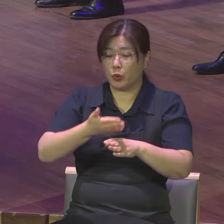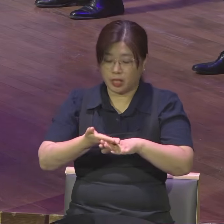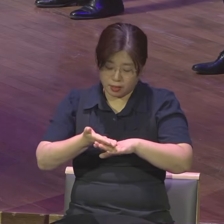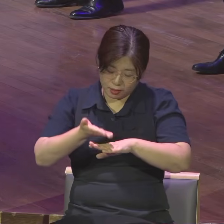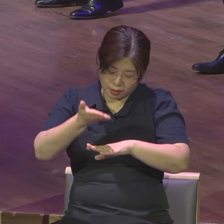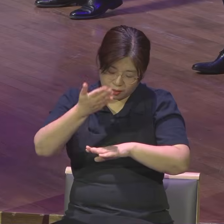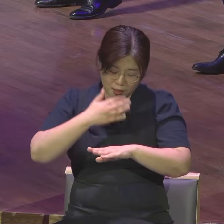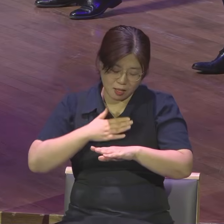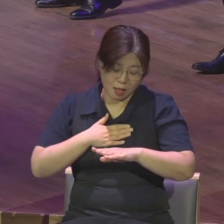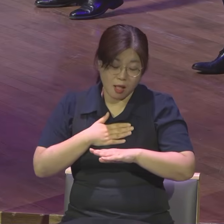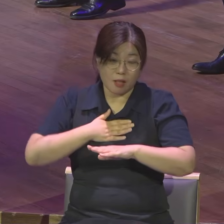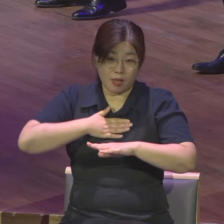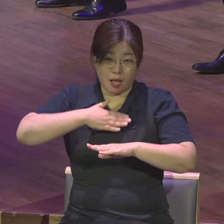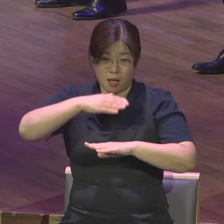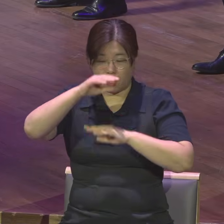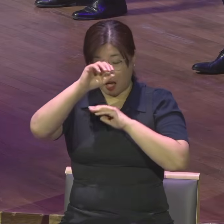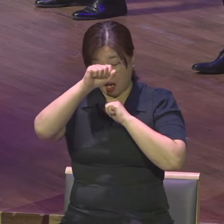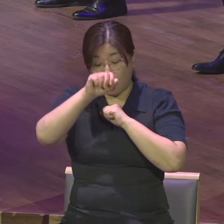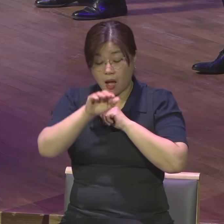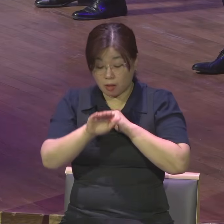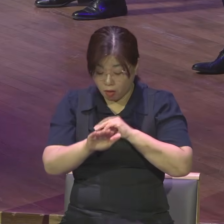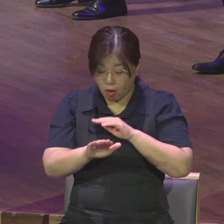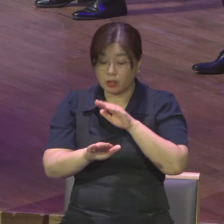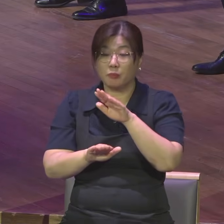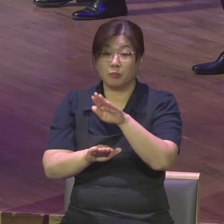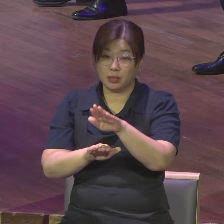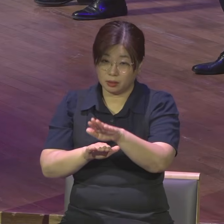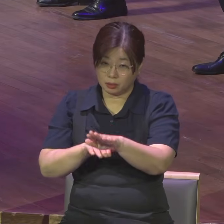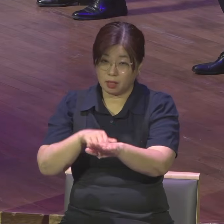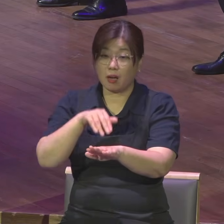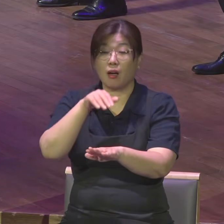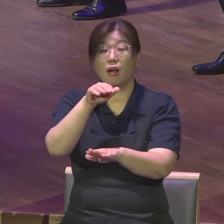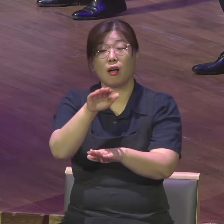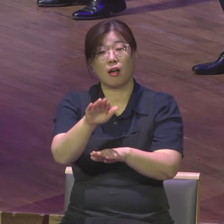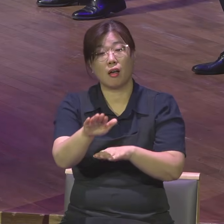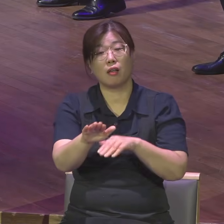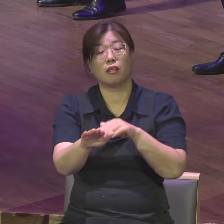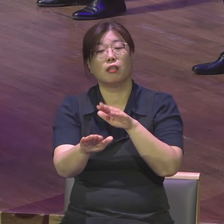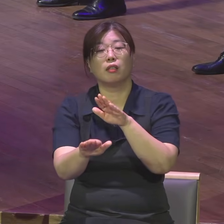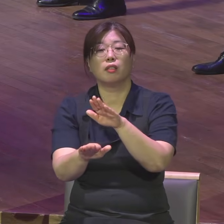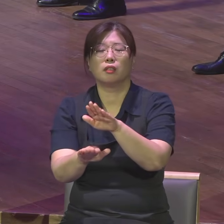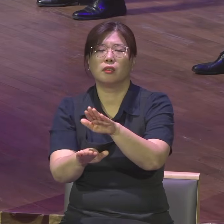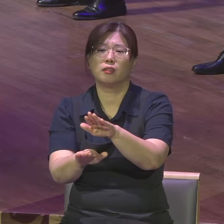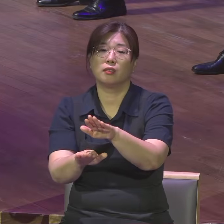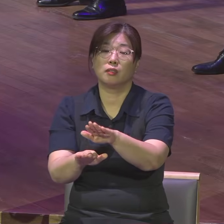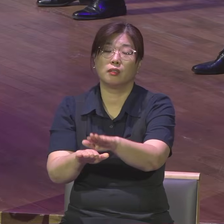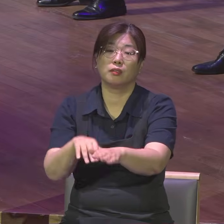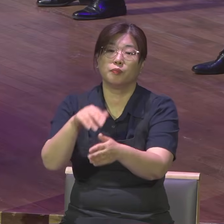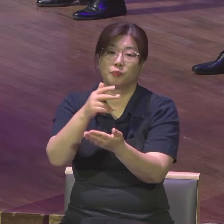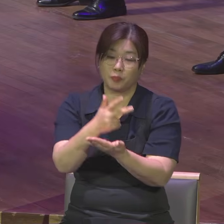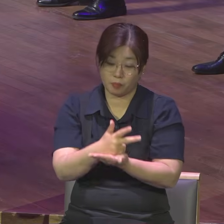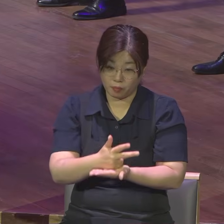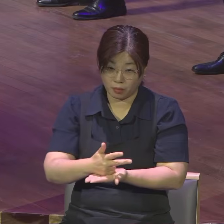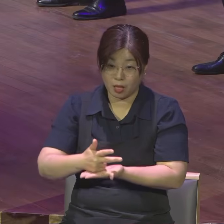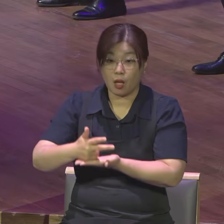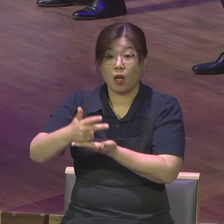반석 위를 손 높이 들고 믿음으로 올라갑니다. 주님 여기 계시기에